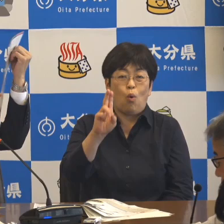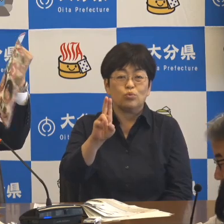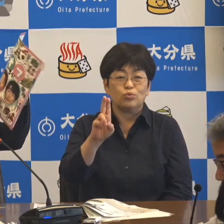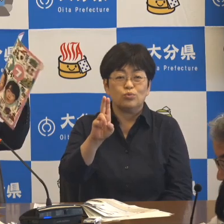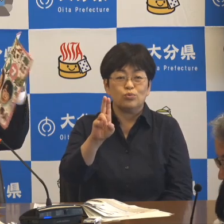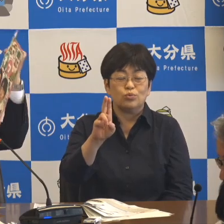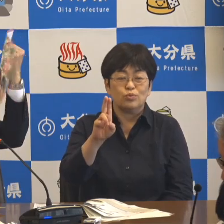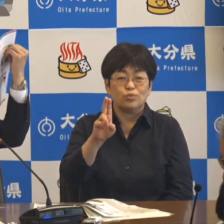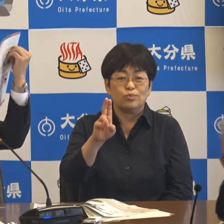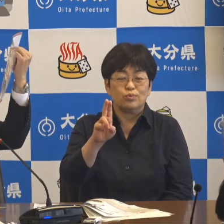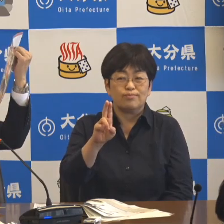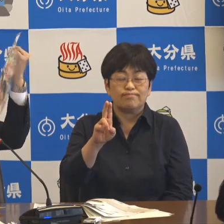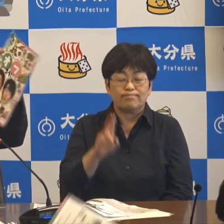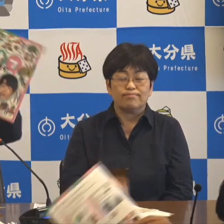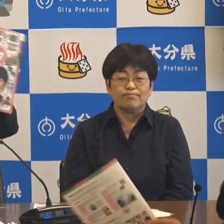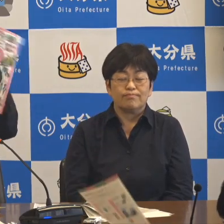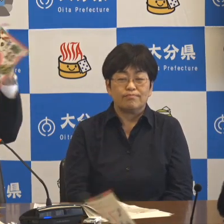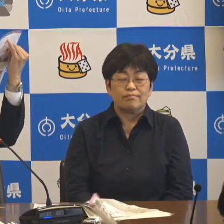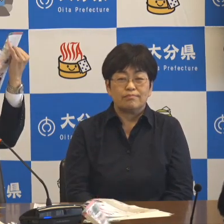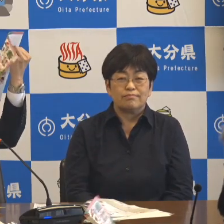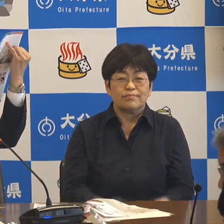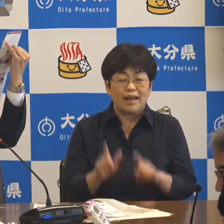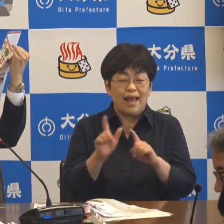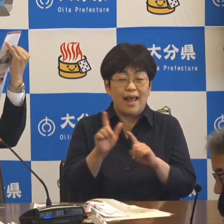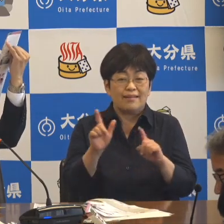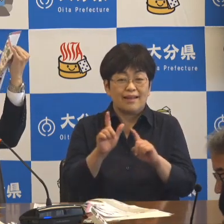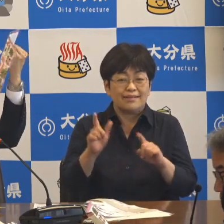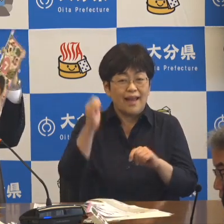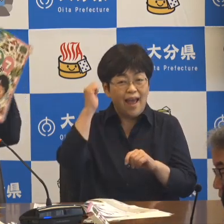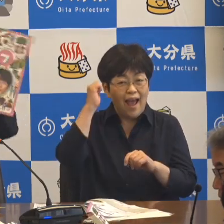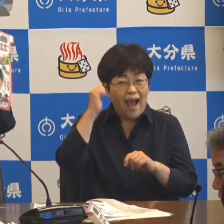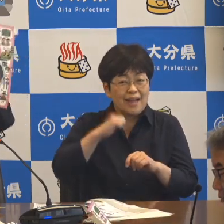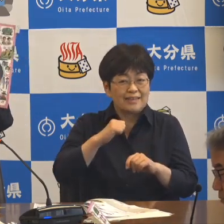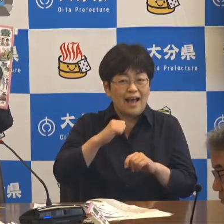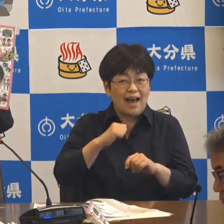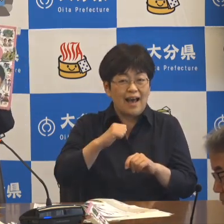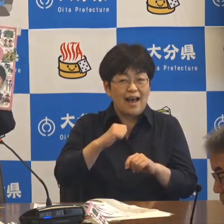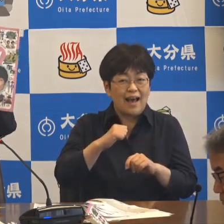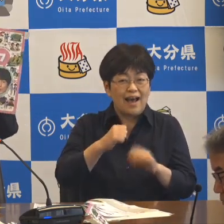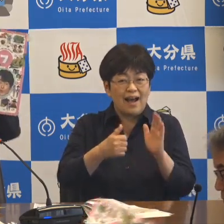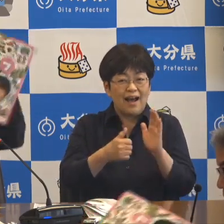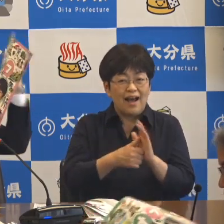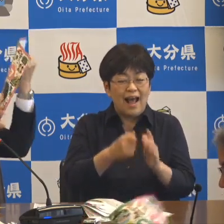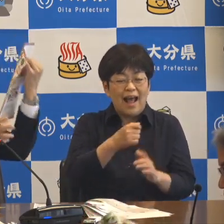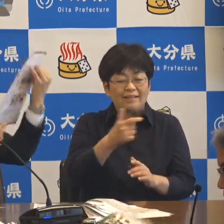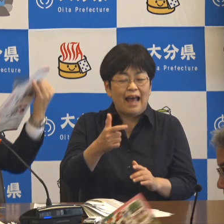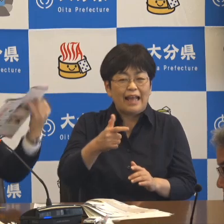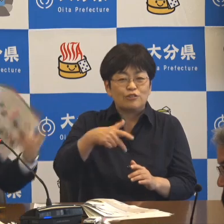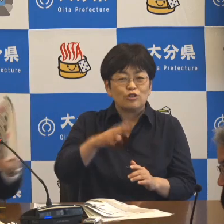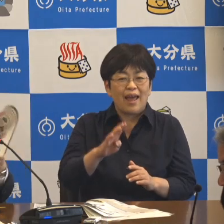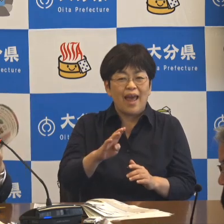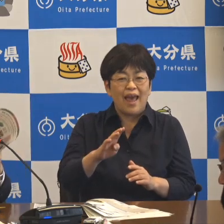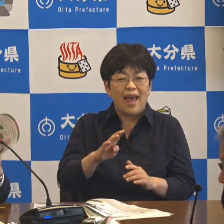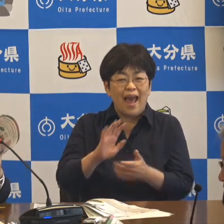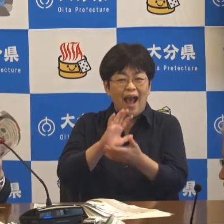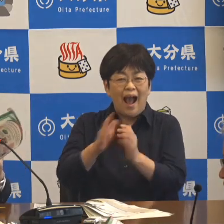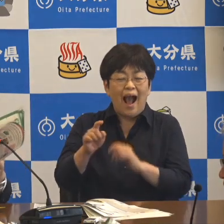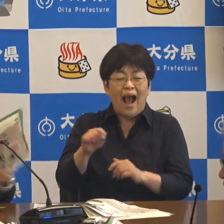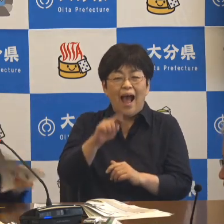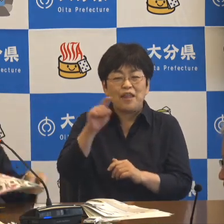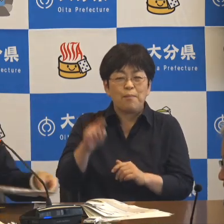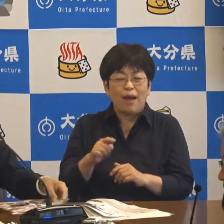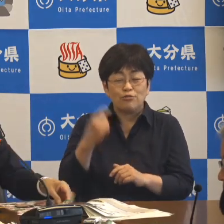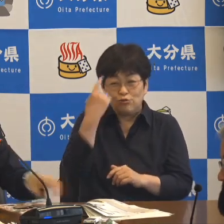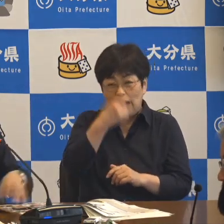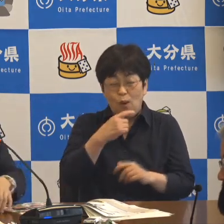これ NHK の朝ですね、大地木さんと花丸さんがこう頭に出てますけど、このような取り組みであります